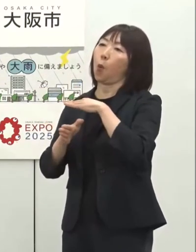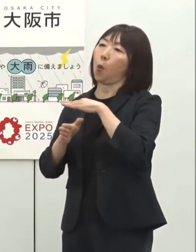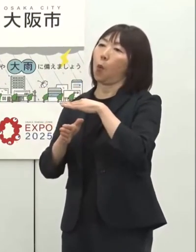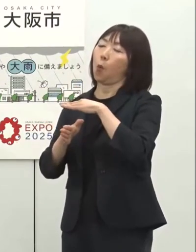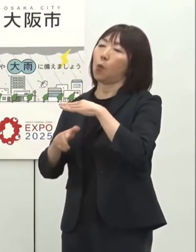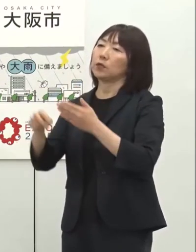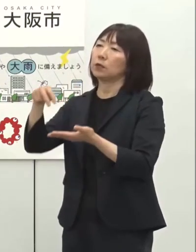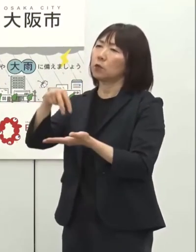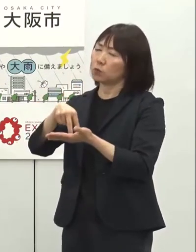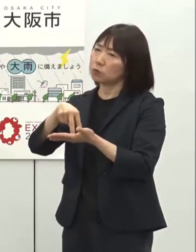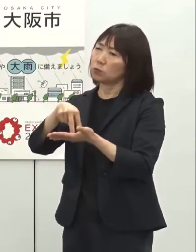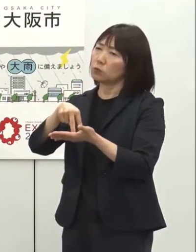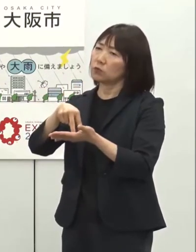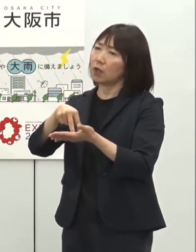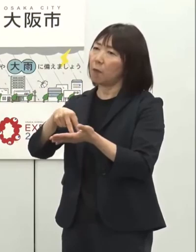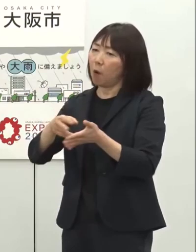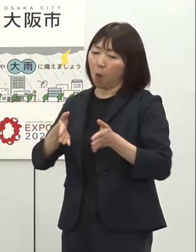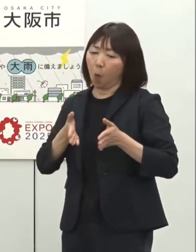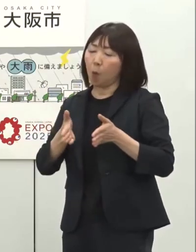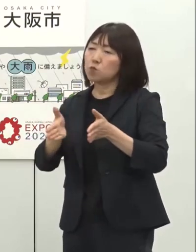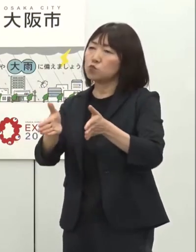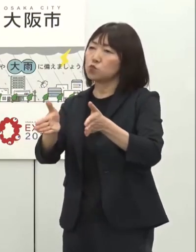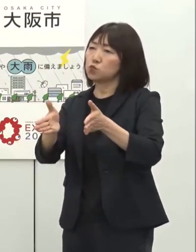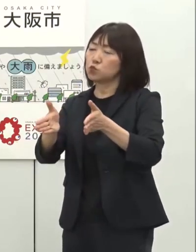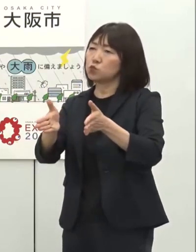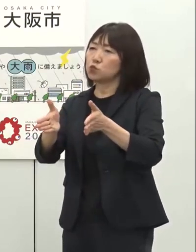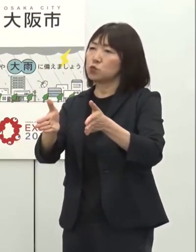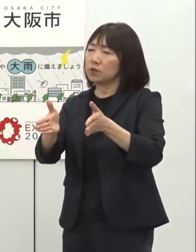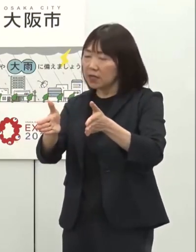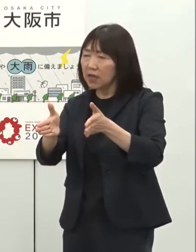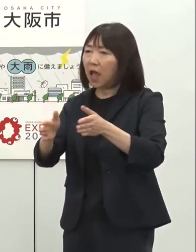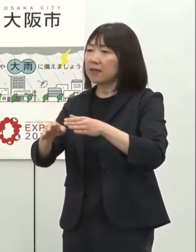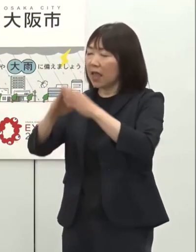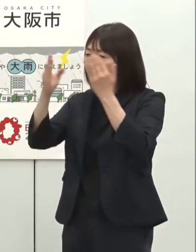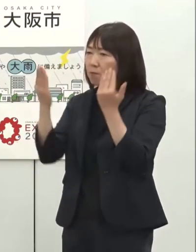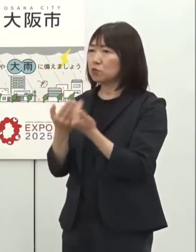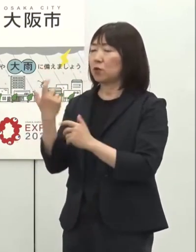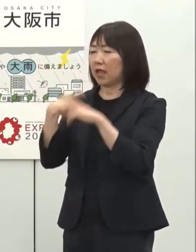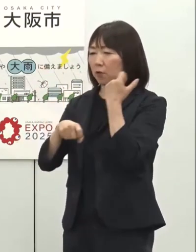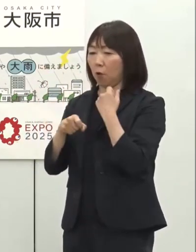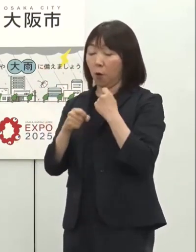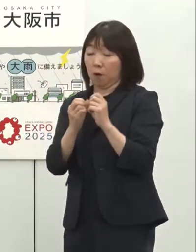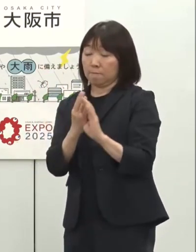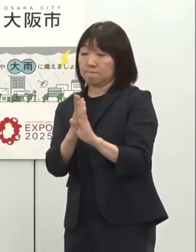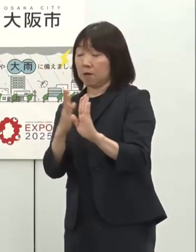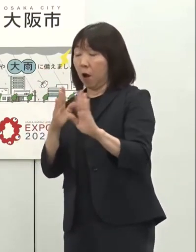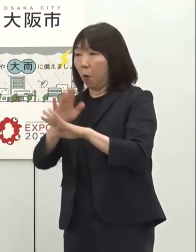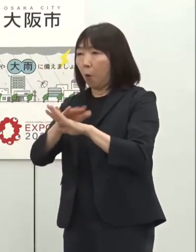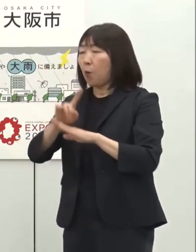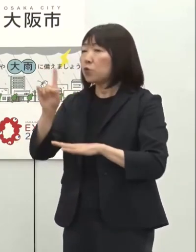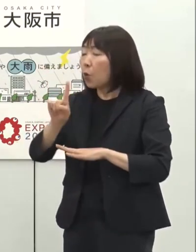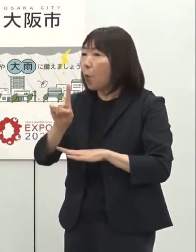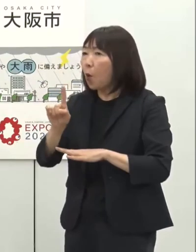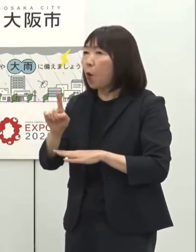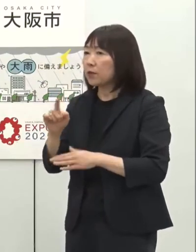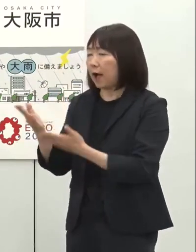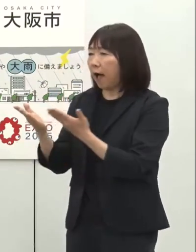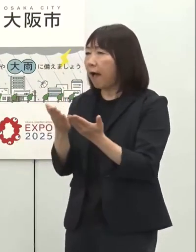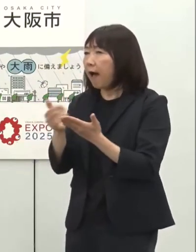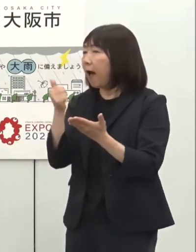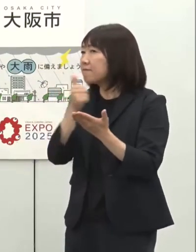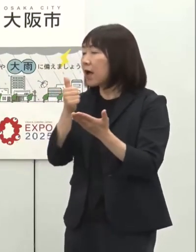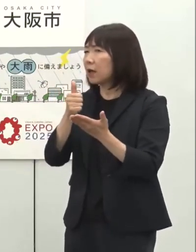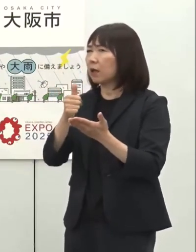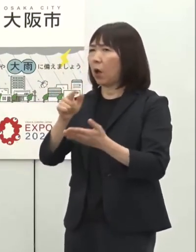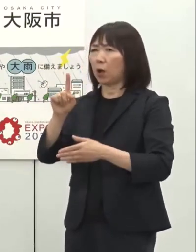に乗るにしても、ホームにその全学年どうやって並ぶねんとかですね、オペレーションどうすんねんっていうお声が、不安の